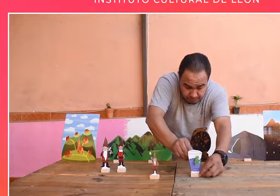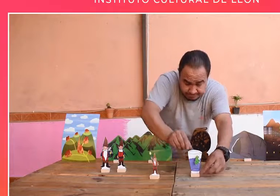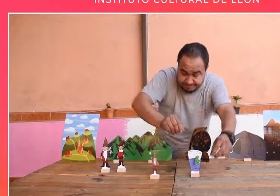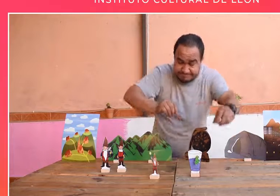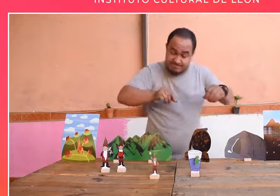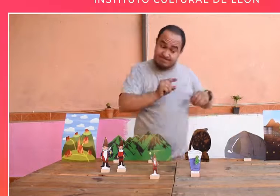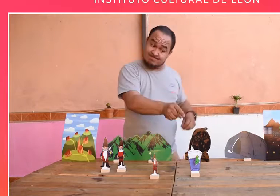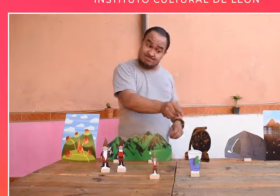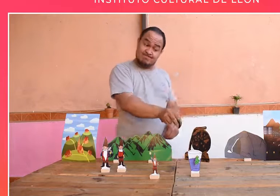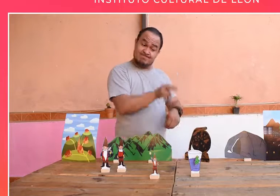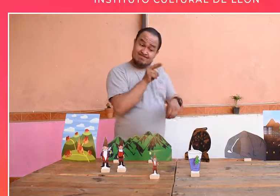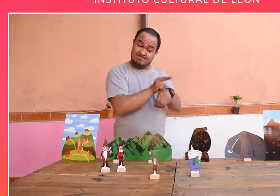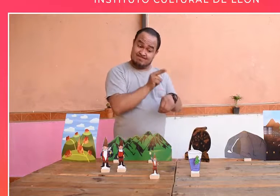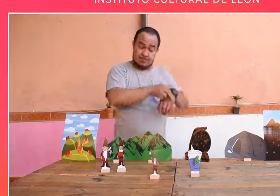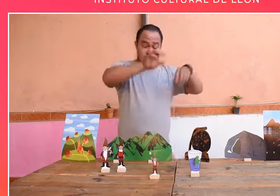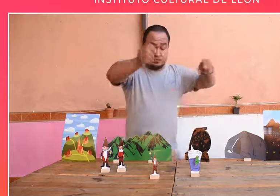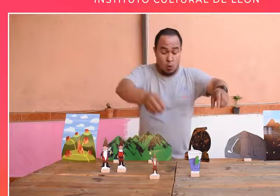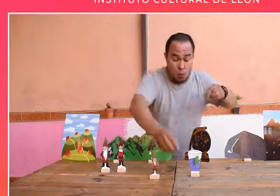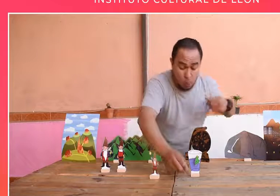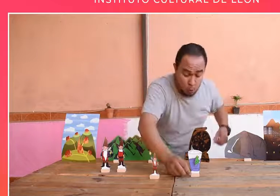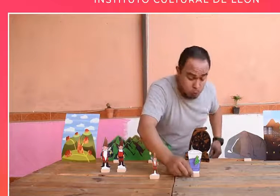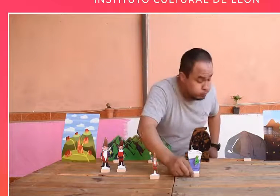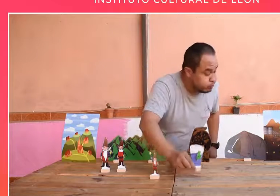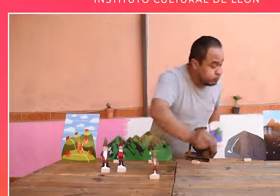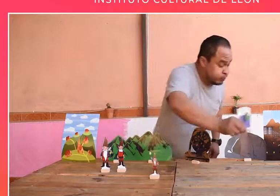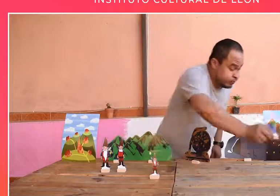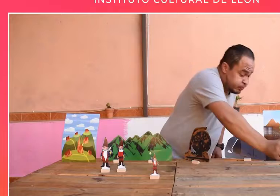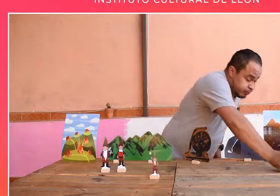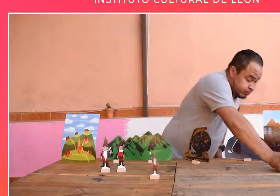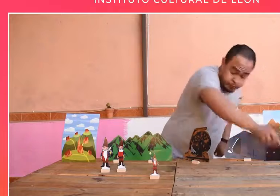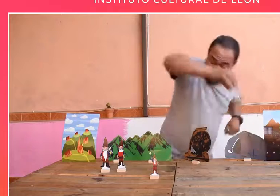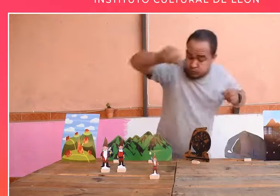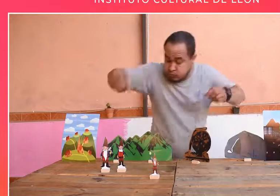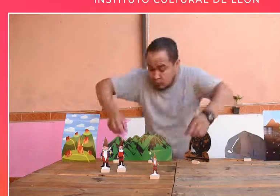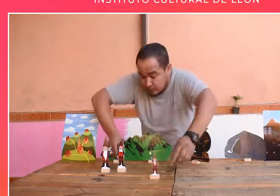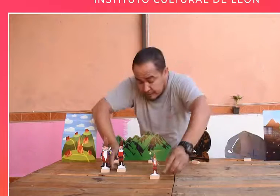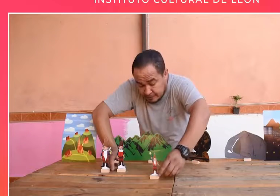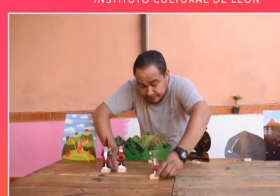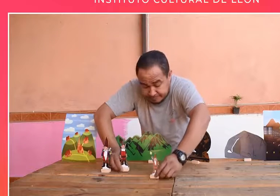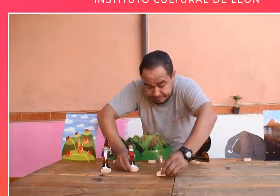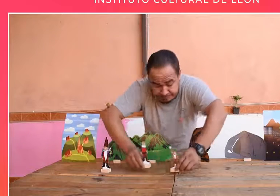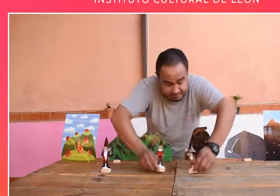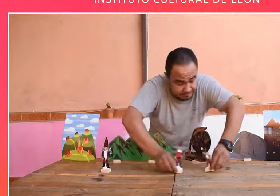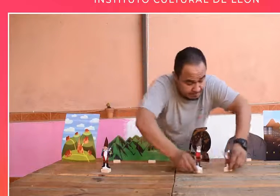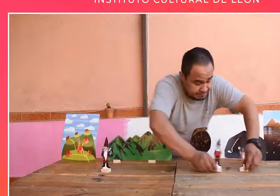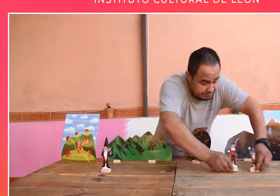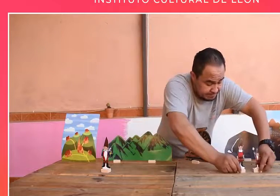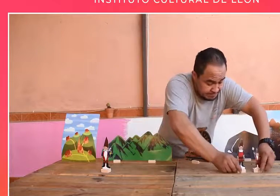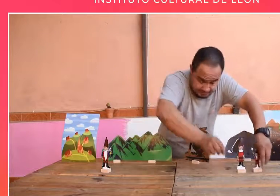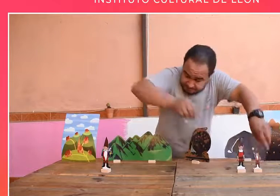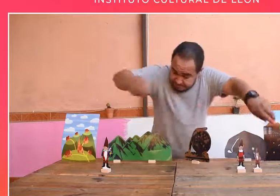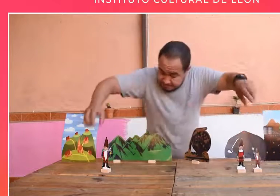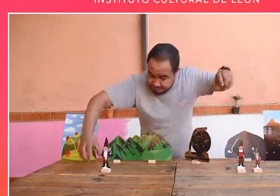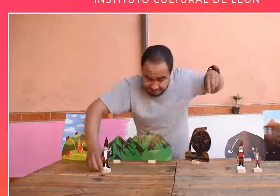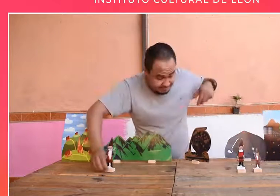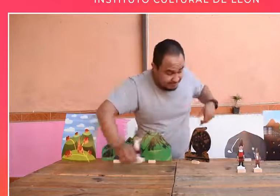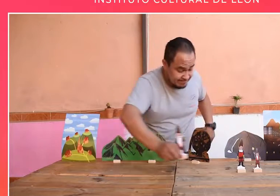Mismo que pusieron dentro del vaso, porque ahora a ella le tocaba cuidarlos.